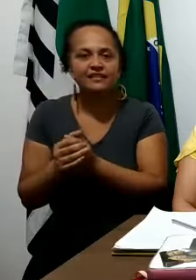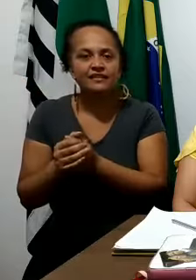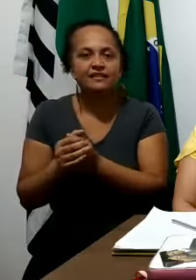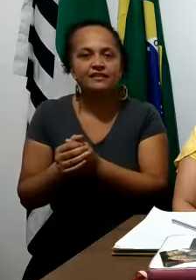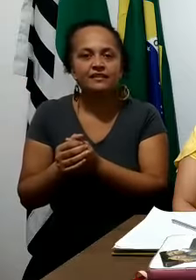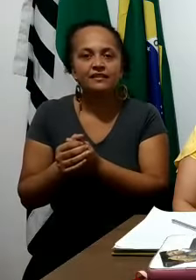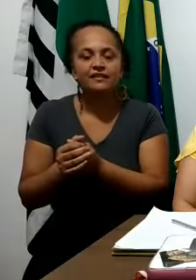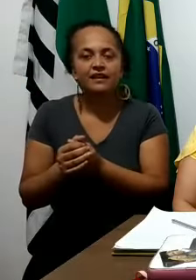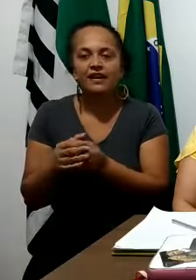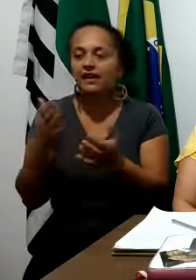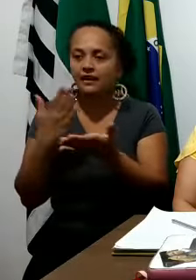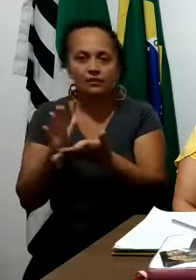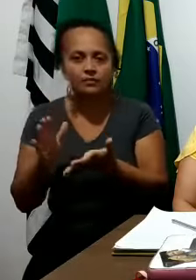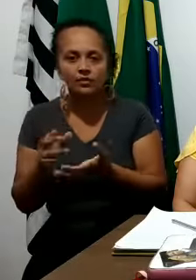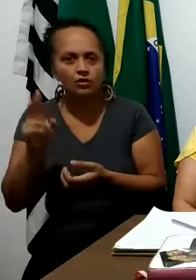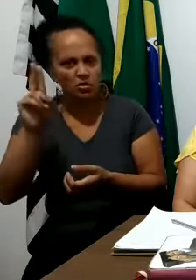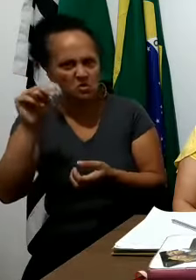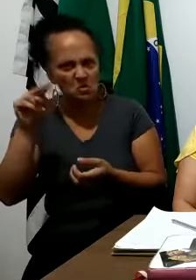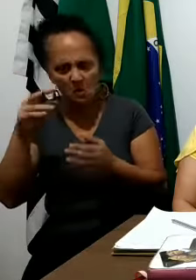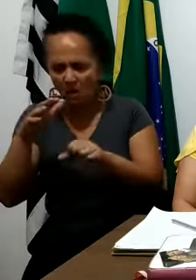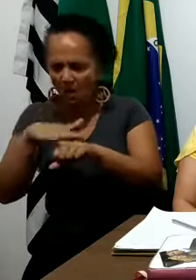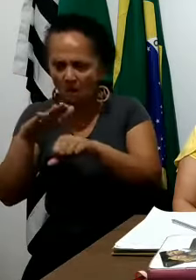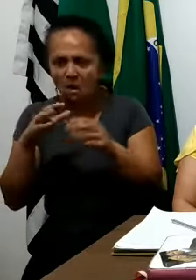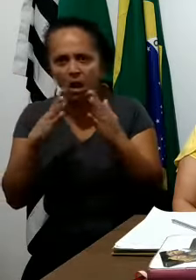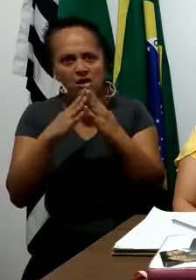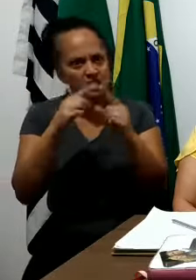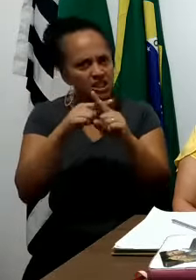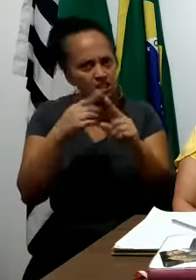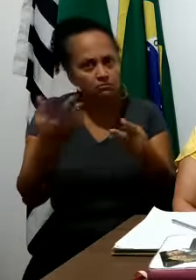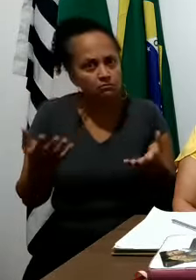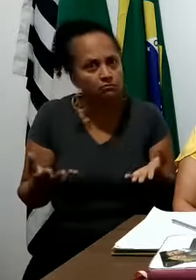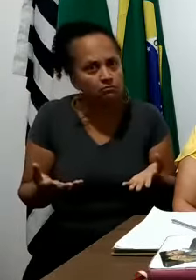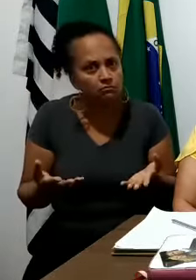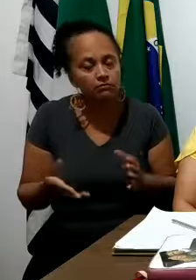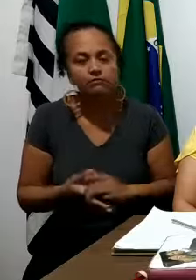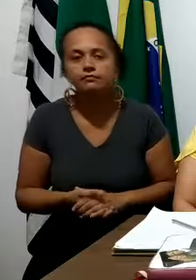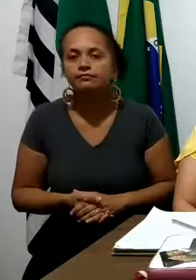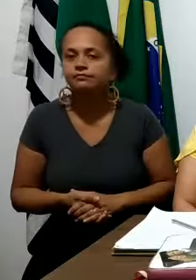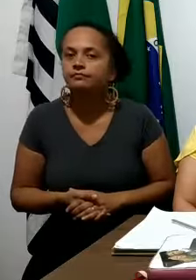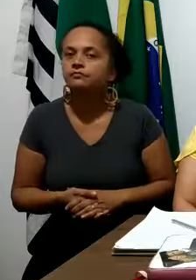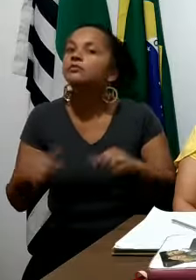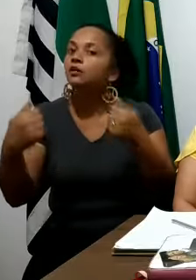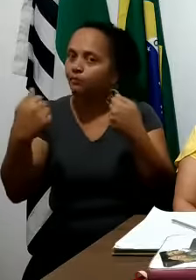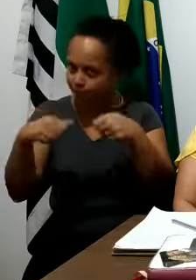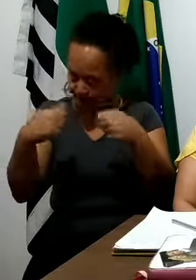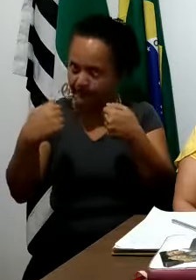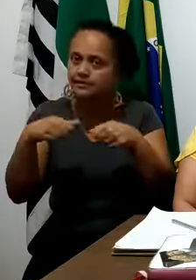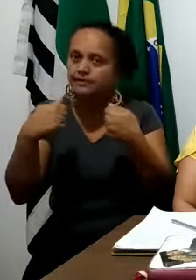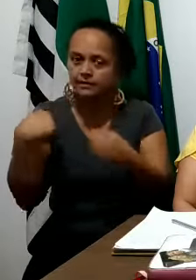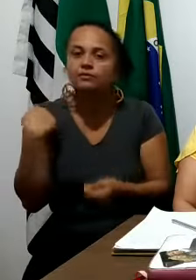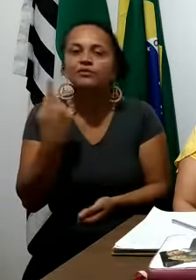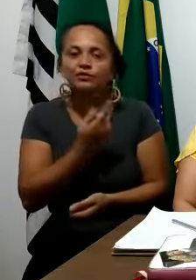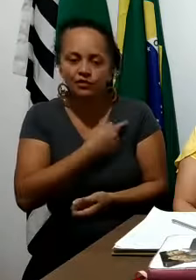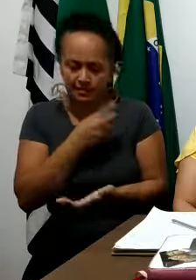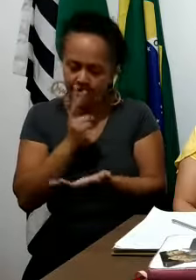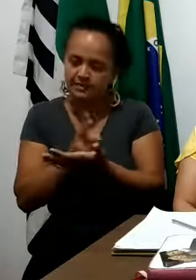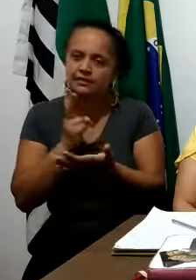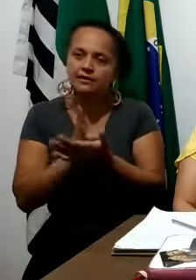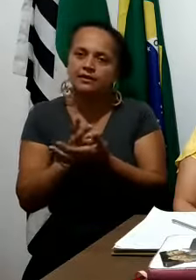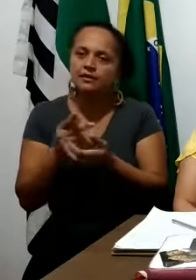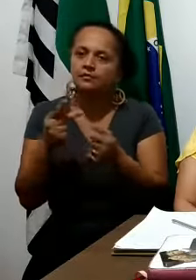Deus para terceiros. Então o nosso lar, irmãos, precisa estar saturado da palavra de Deus.